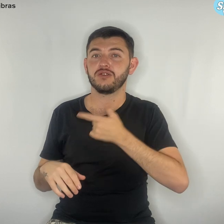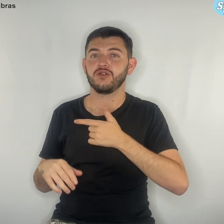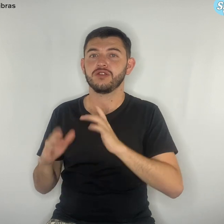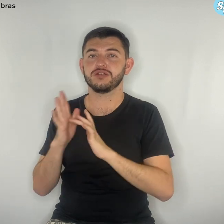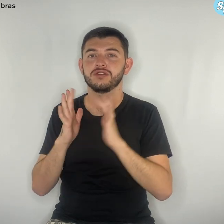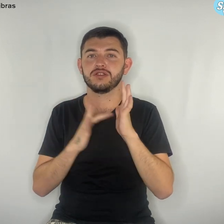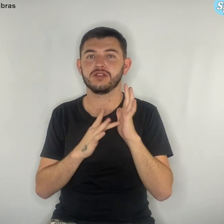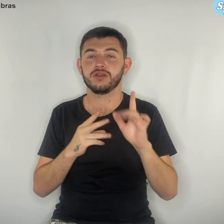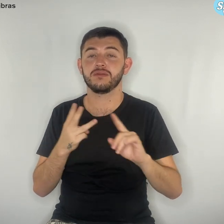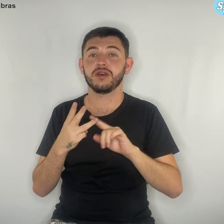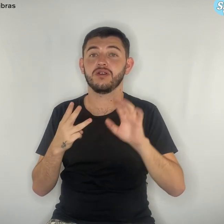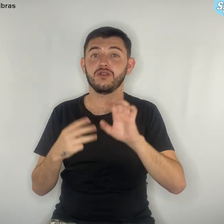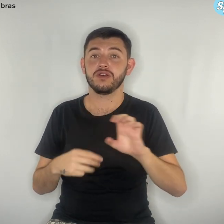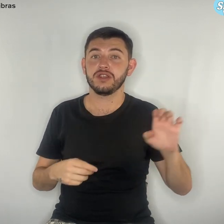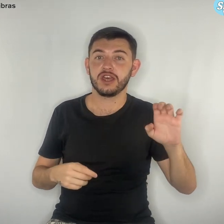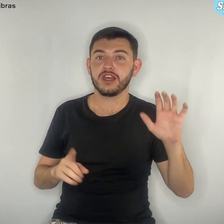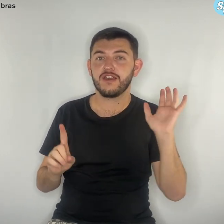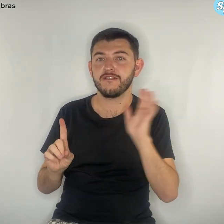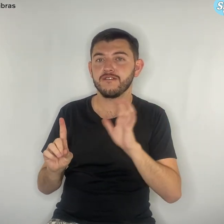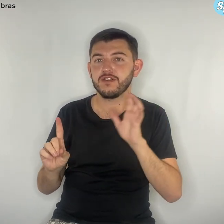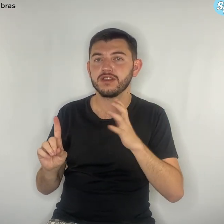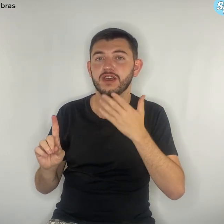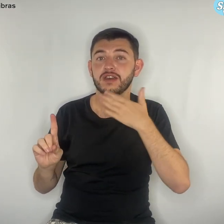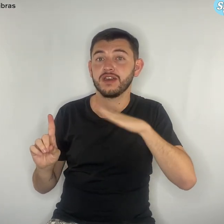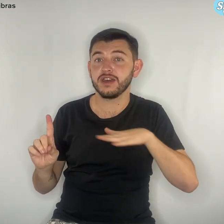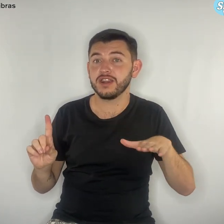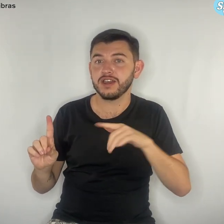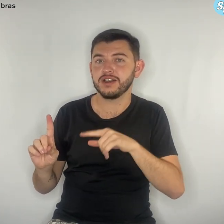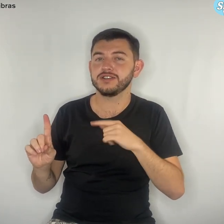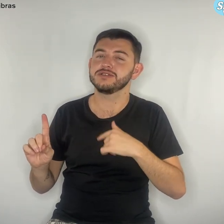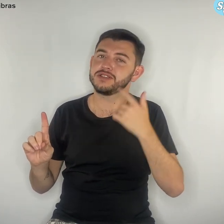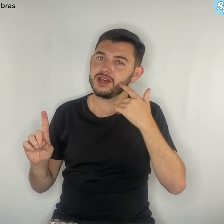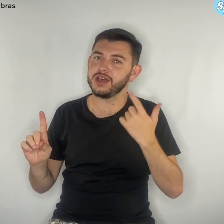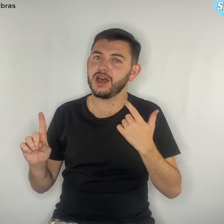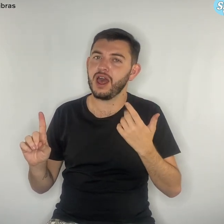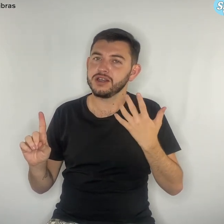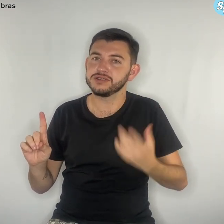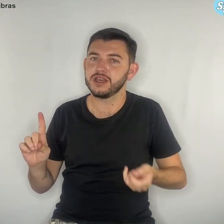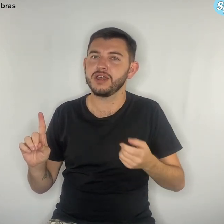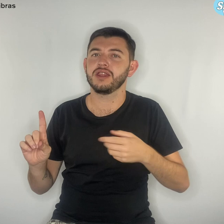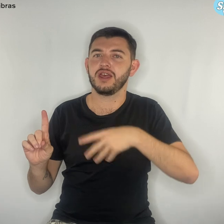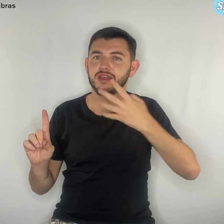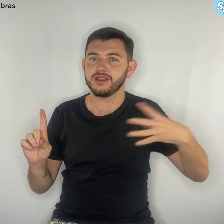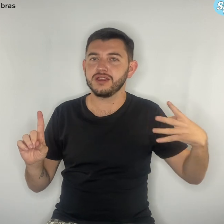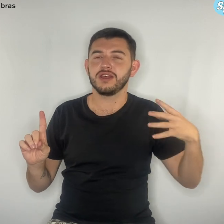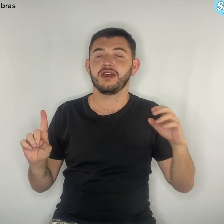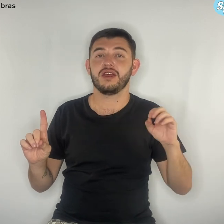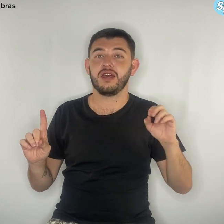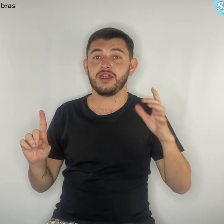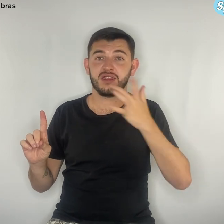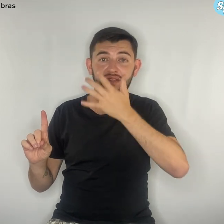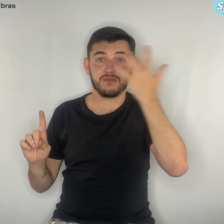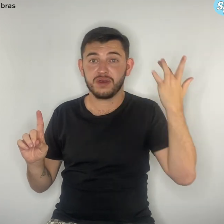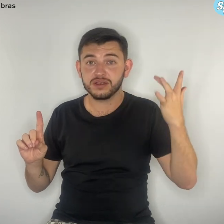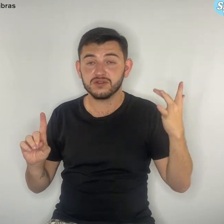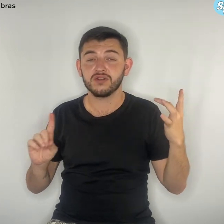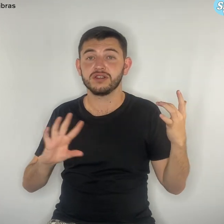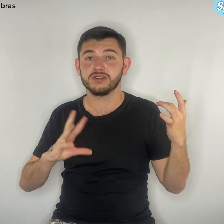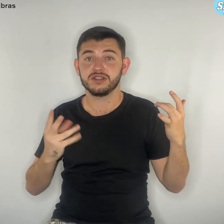à homossexualidade, a pessoa trans que se esgueira em banheiros unissex